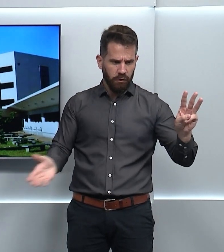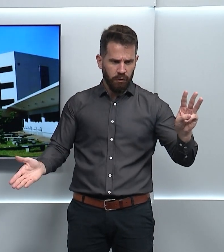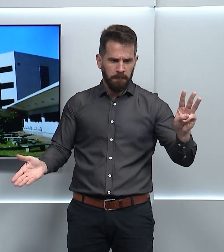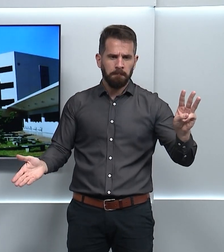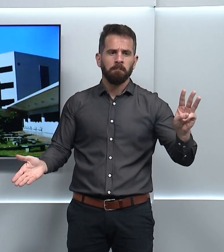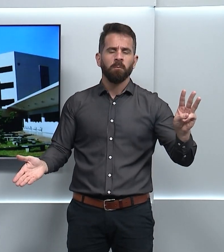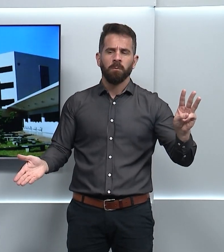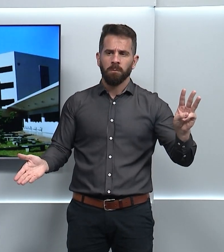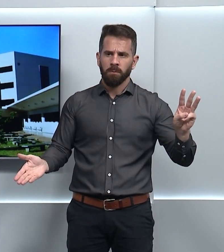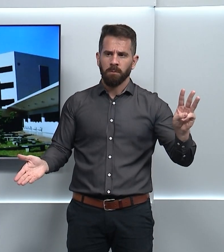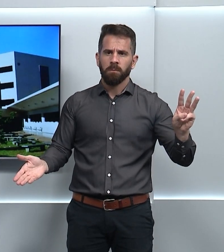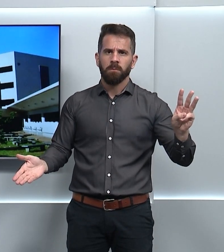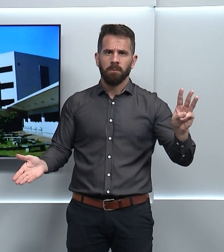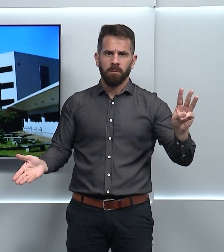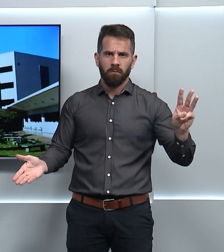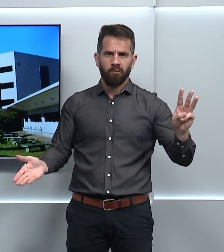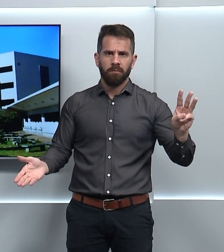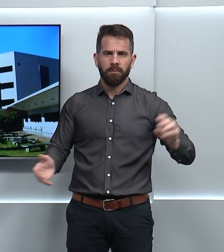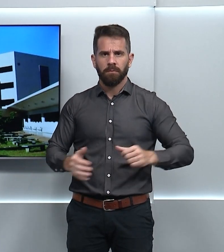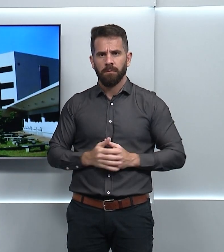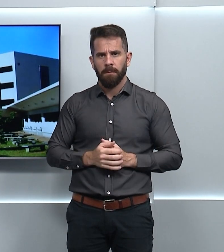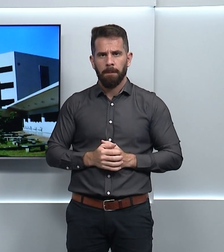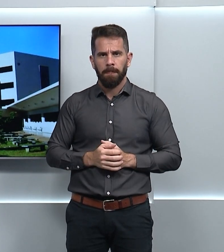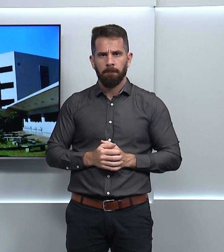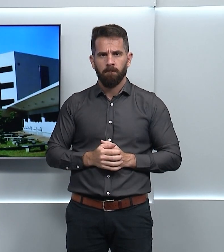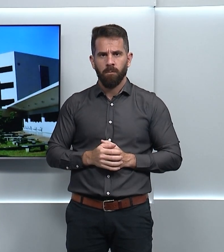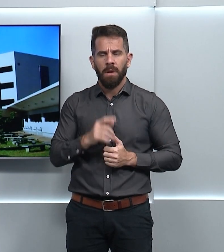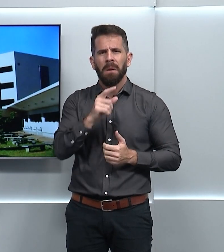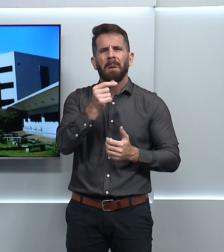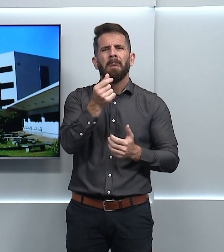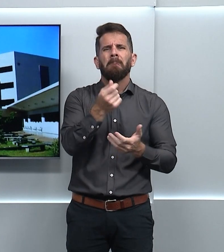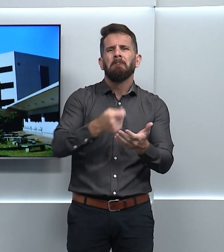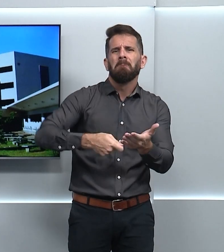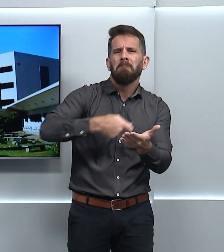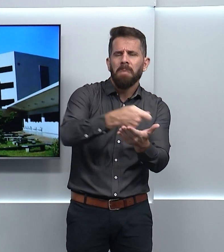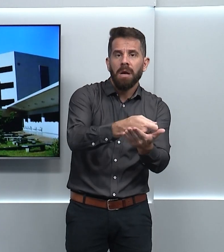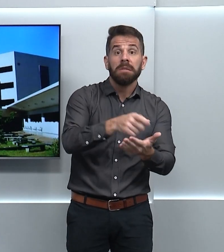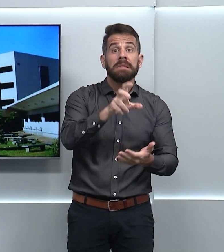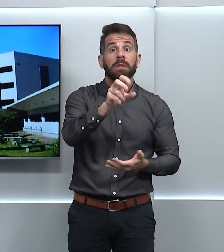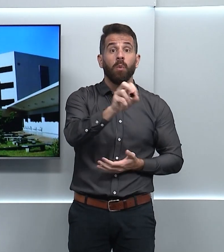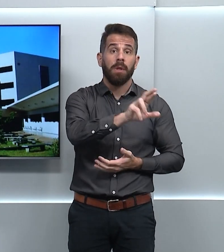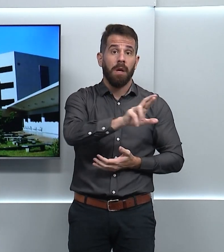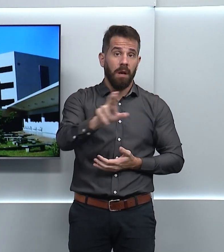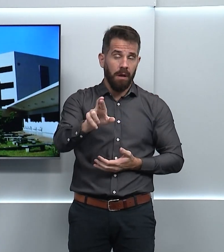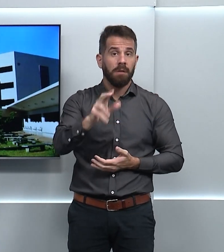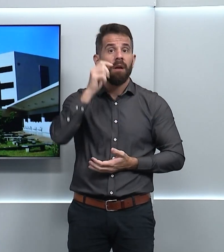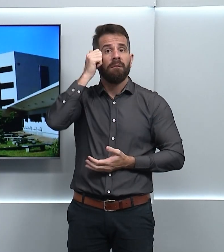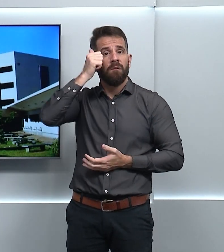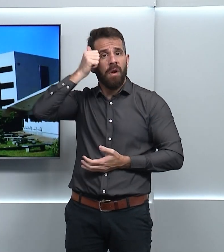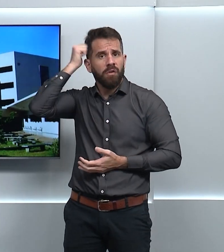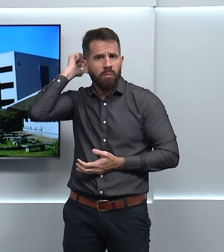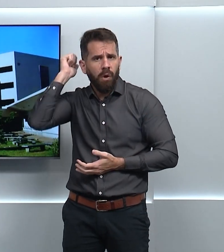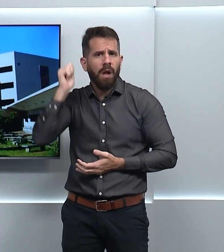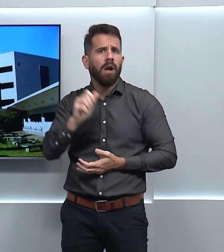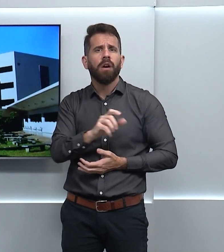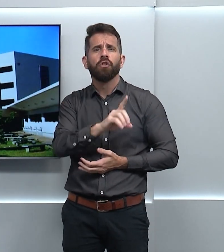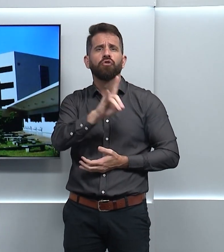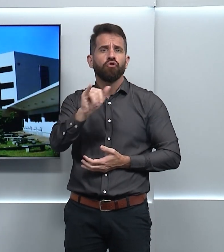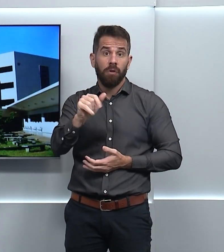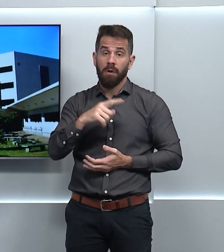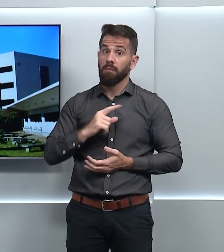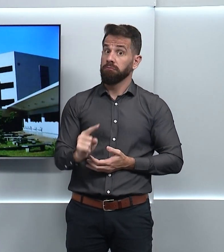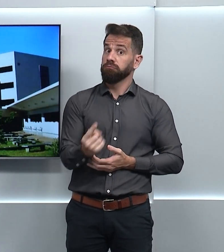vestibular.ueg.br, vestibular.ueg.br. A taxa de inscrição é de R$ 50 e o vestibular será realizado em